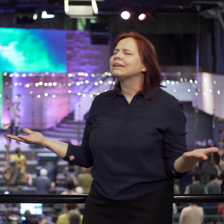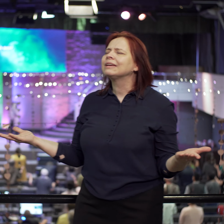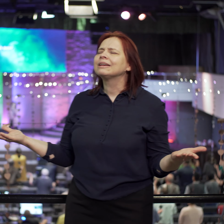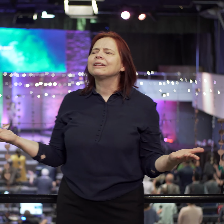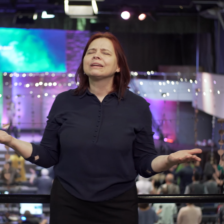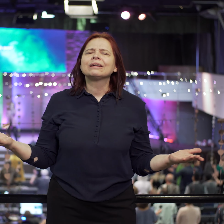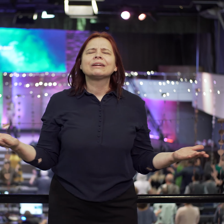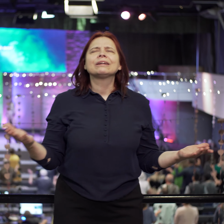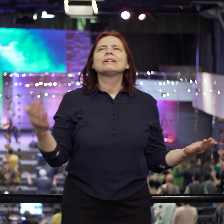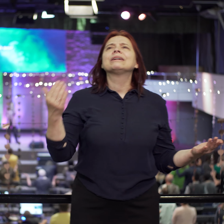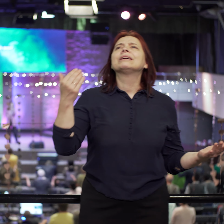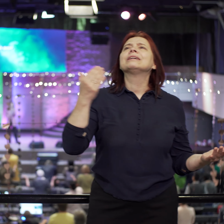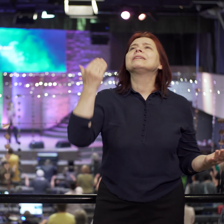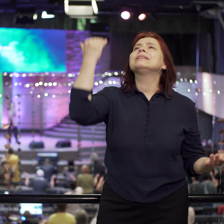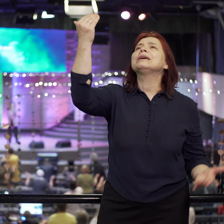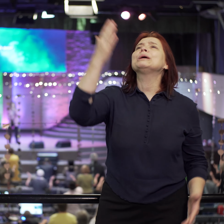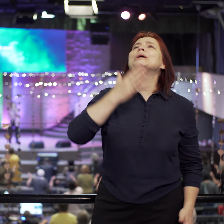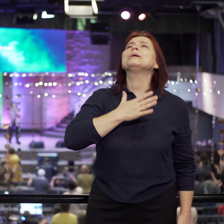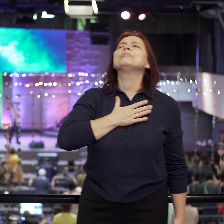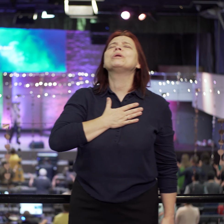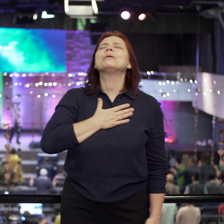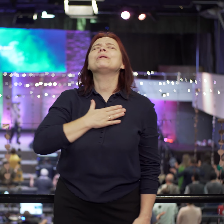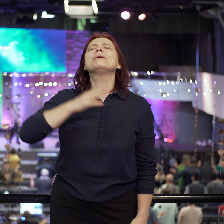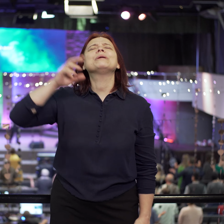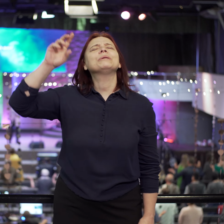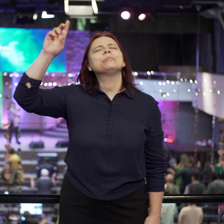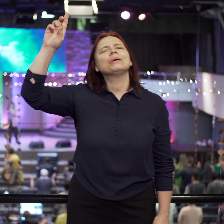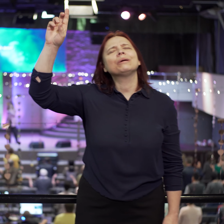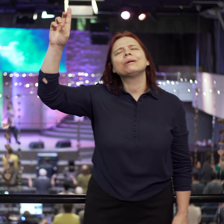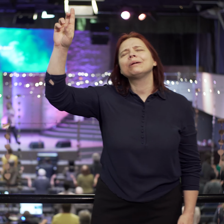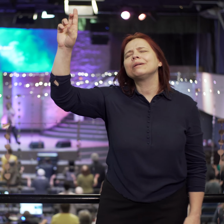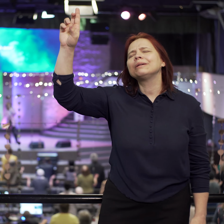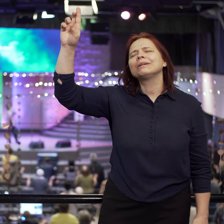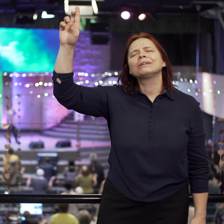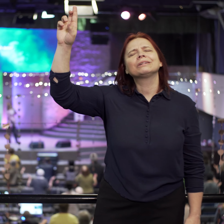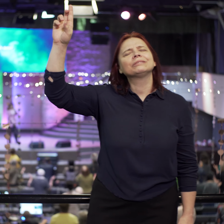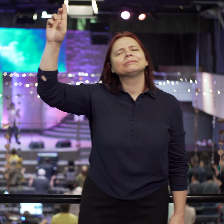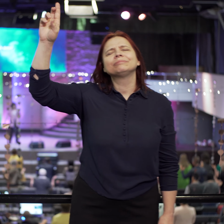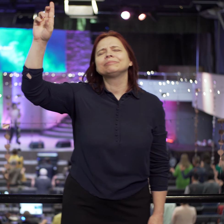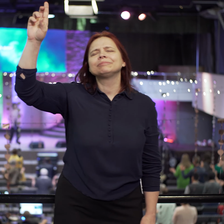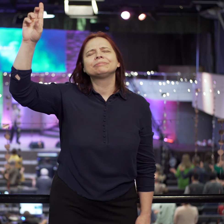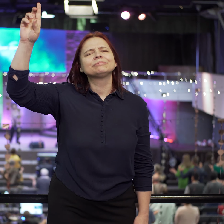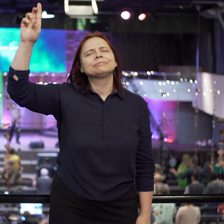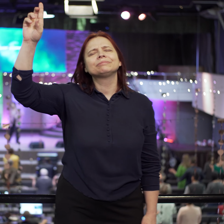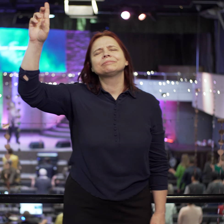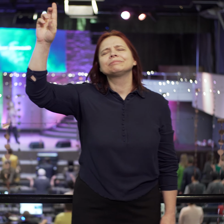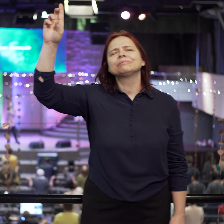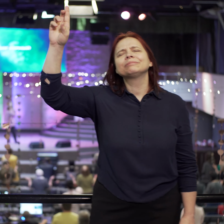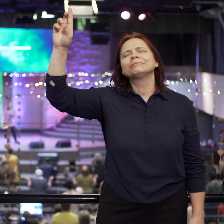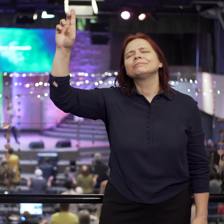ты мой Бог. О Господь, ты